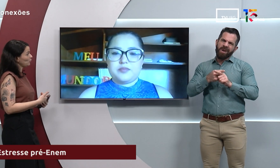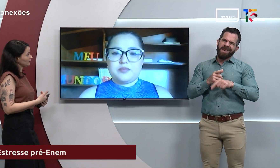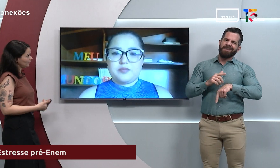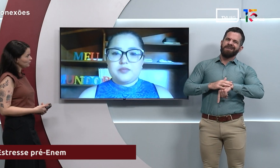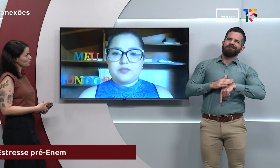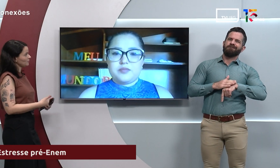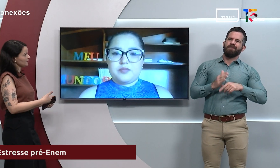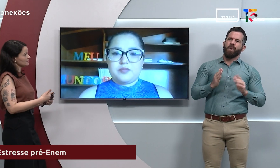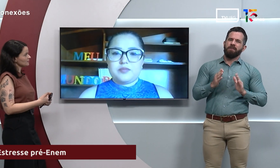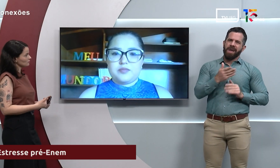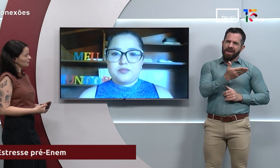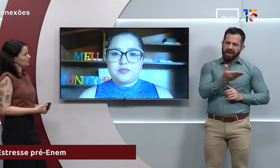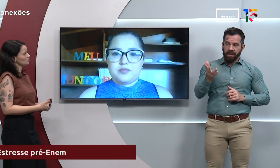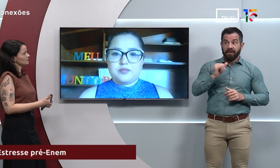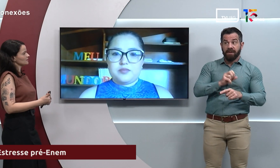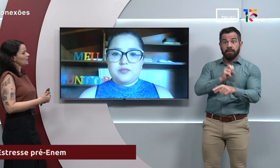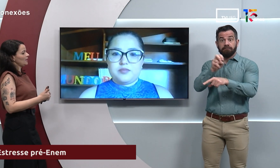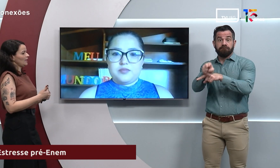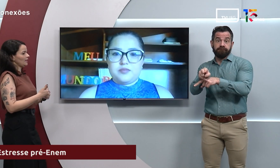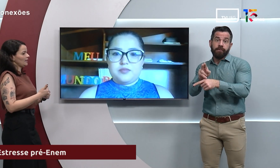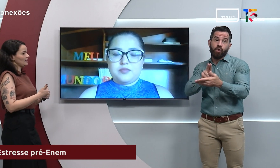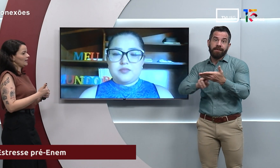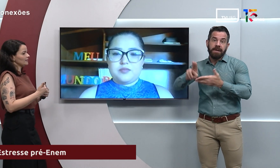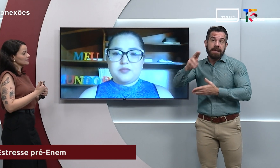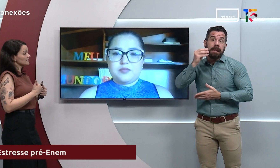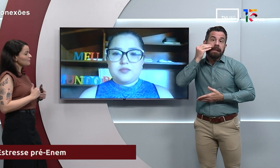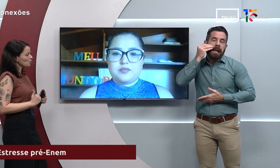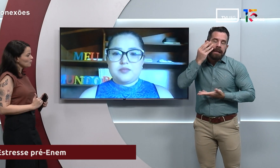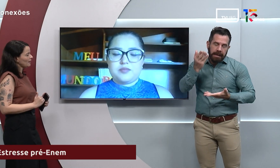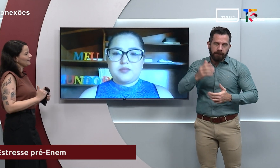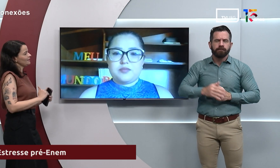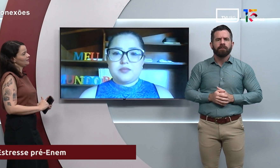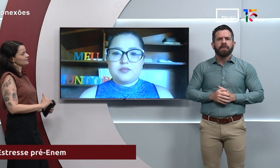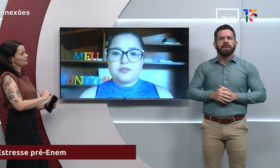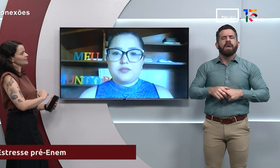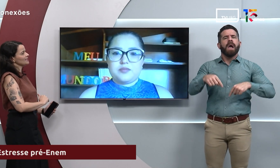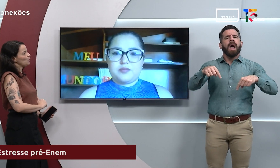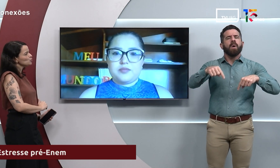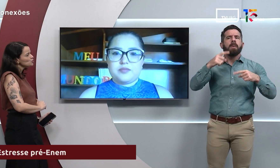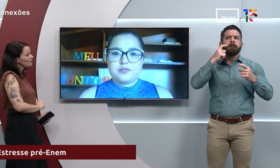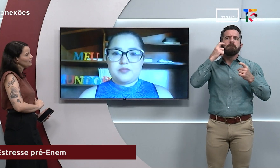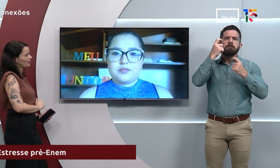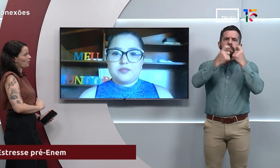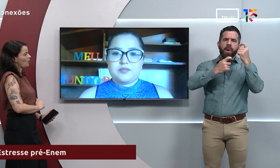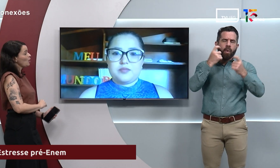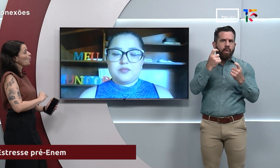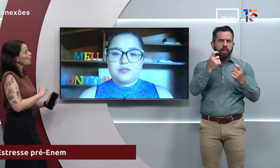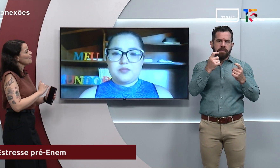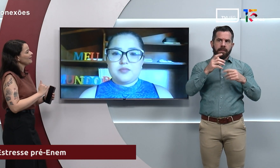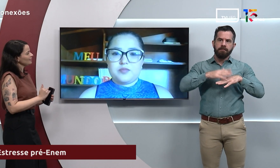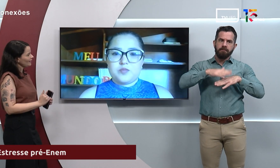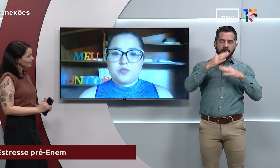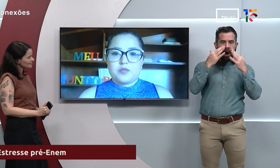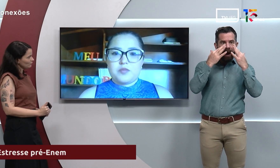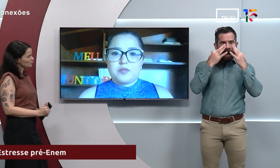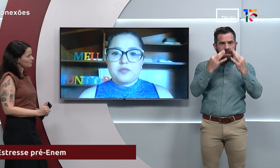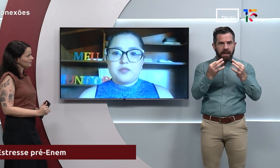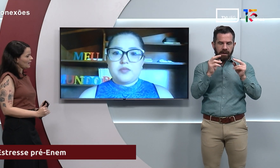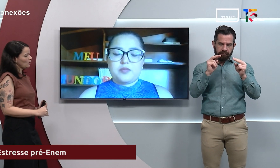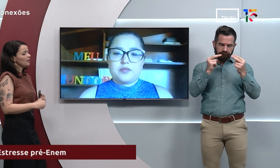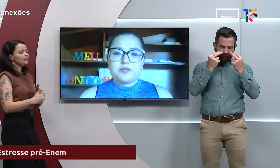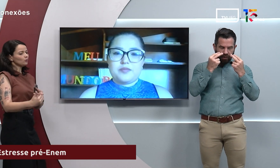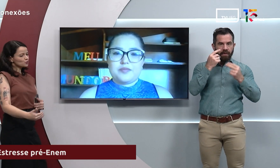que é importante para esses estudantes se preocuparem em relação à saúde mental? Como manter a